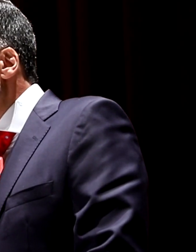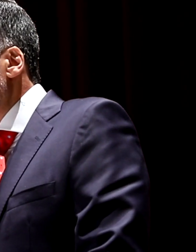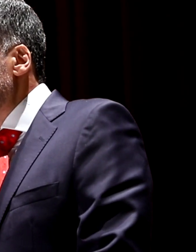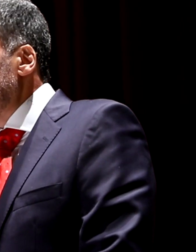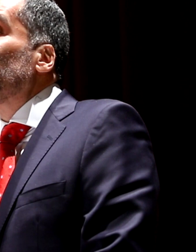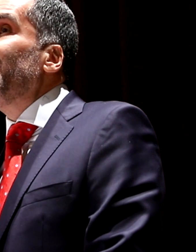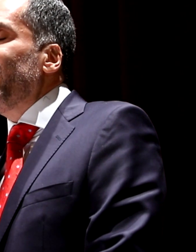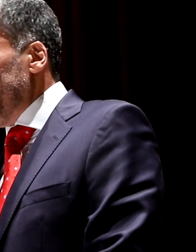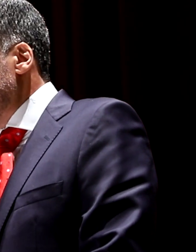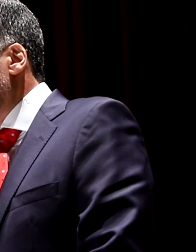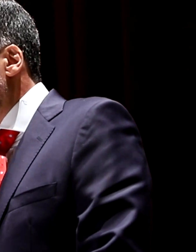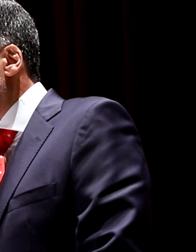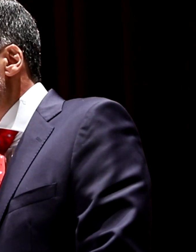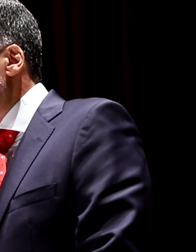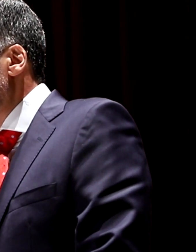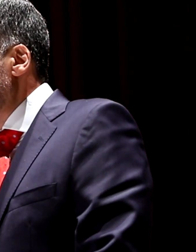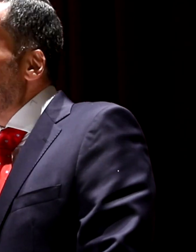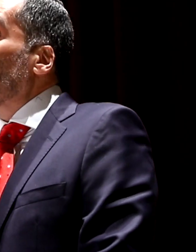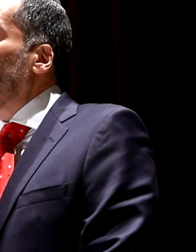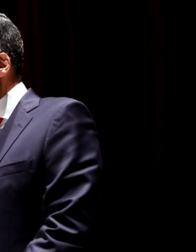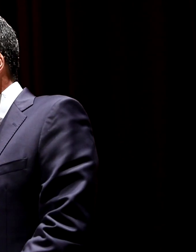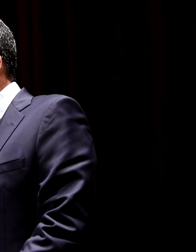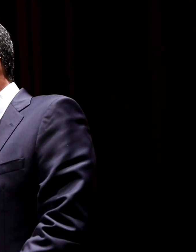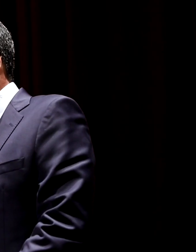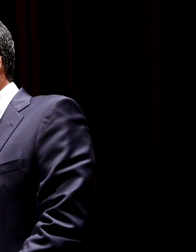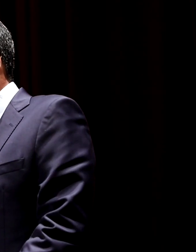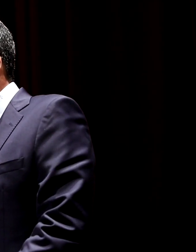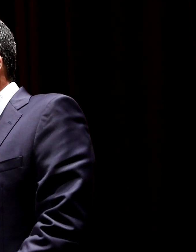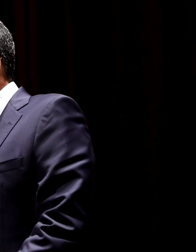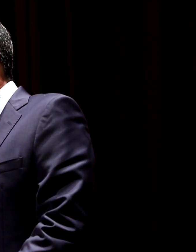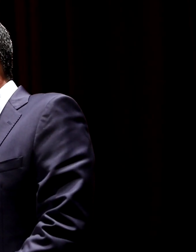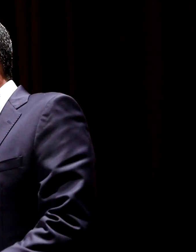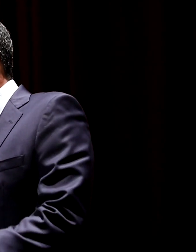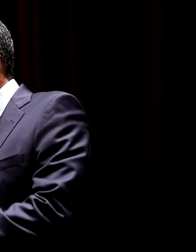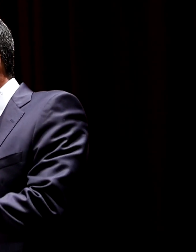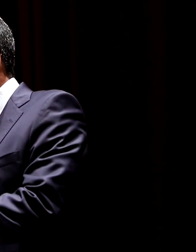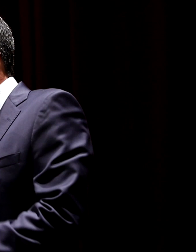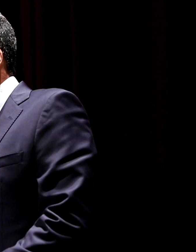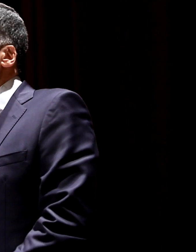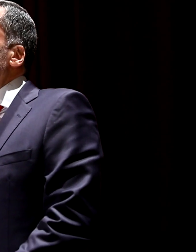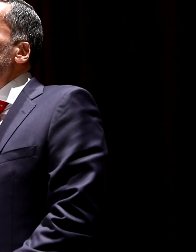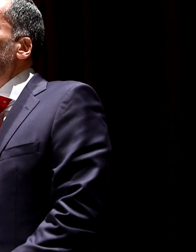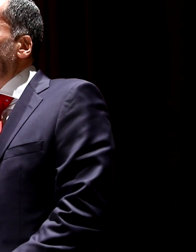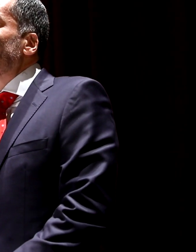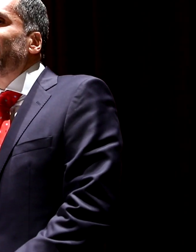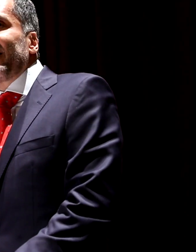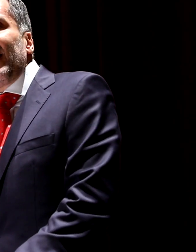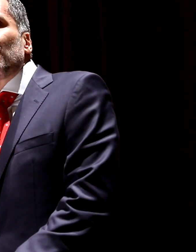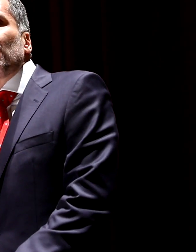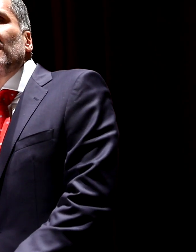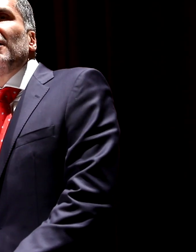dos 1.385 colegas que nos confiaram seus votos, acreditando nesse Ministério Público